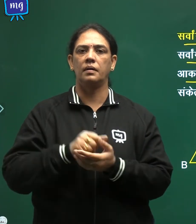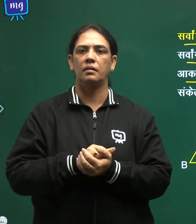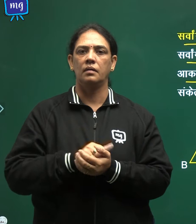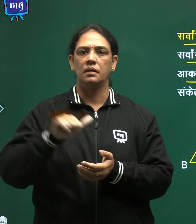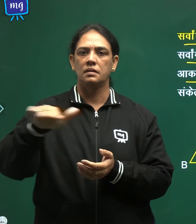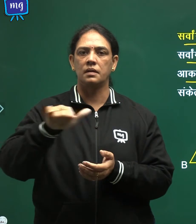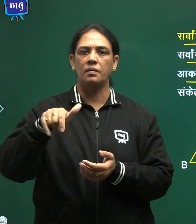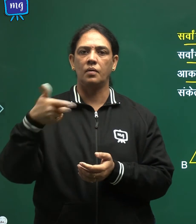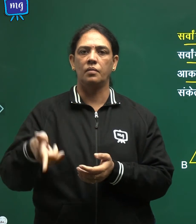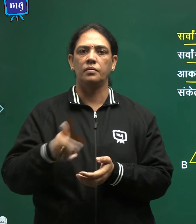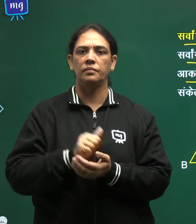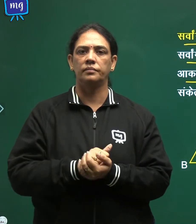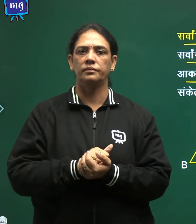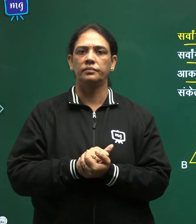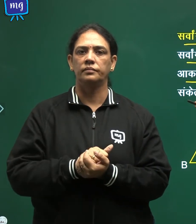समान हो।